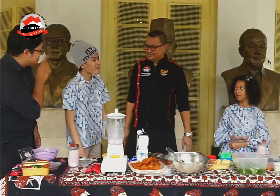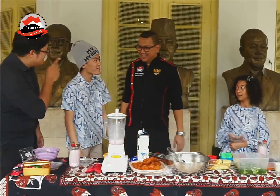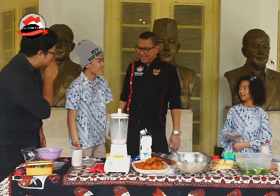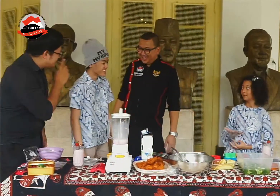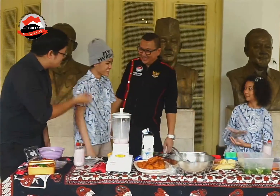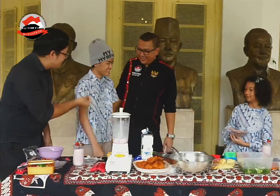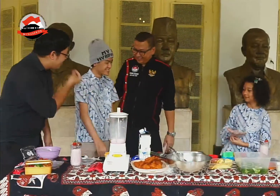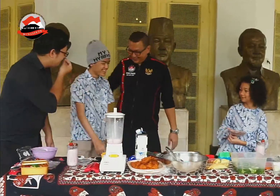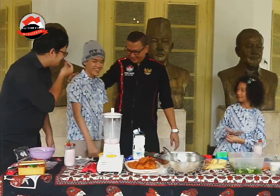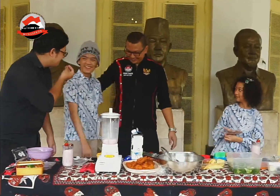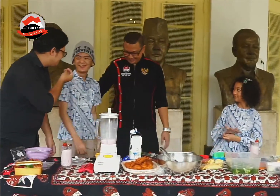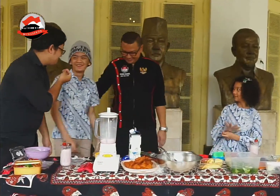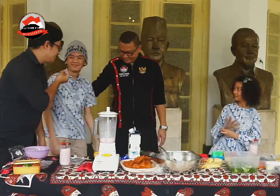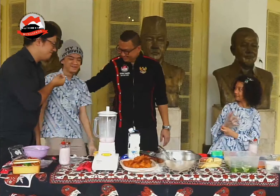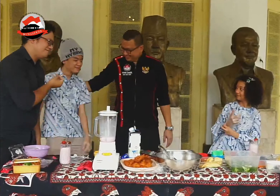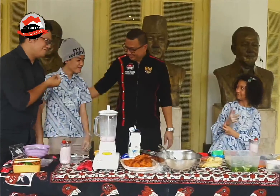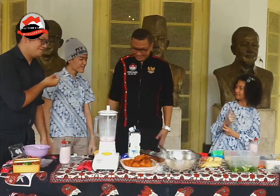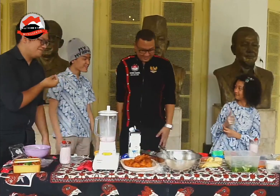situ tuh.